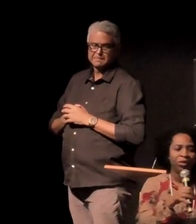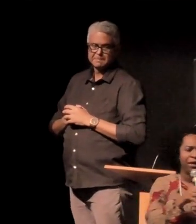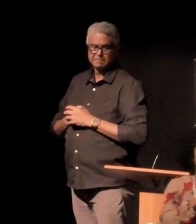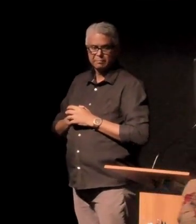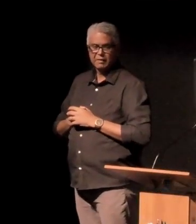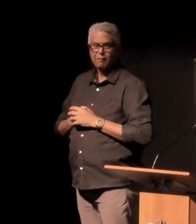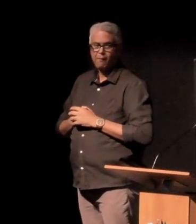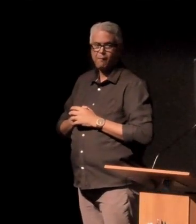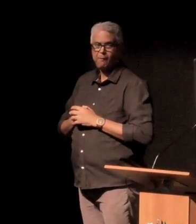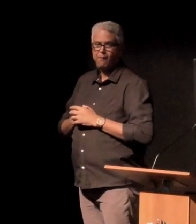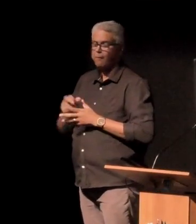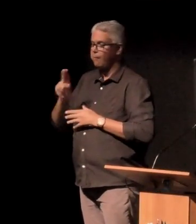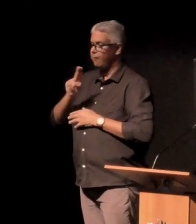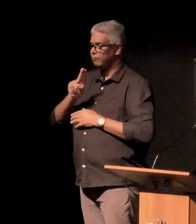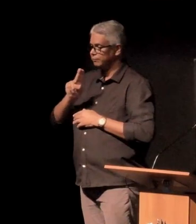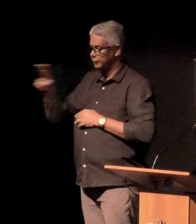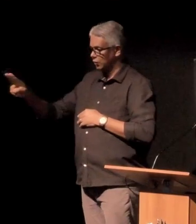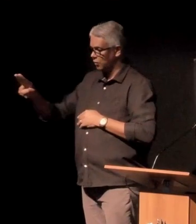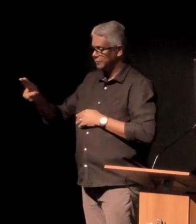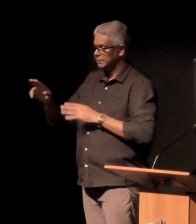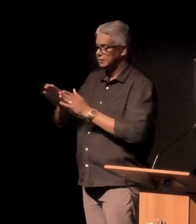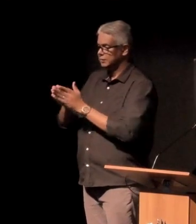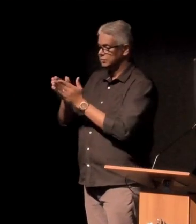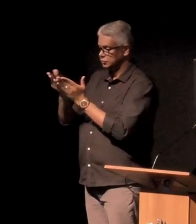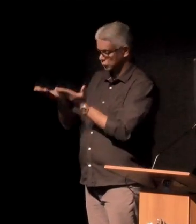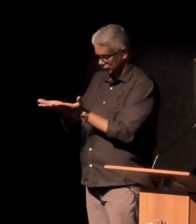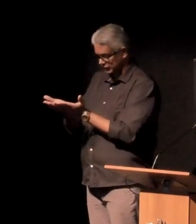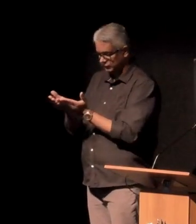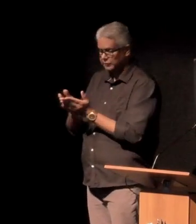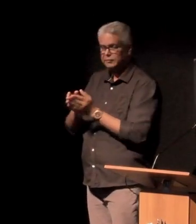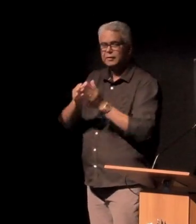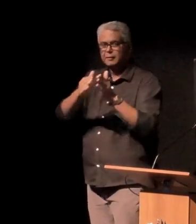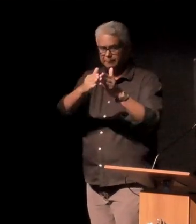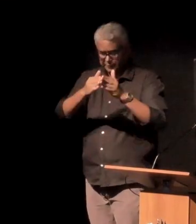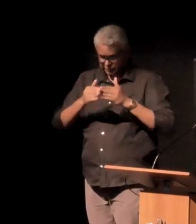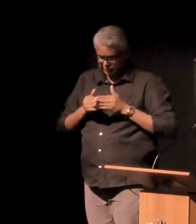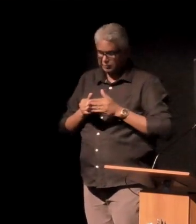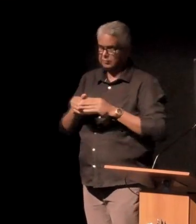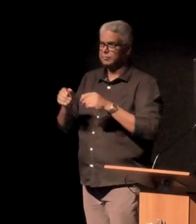o nome do livro é comida de Quilombo né conferem para mim